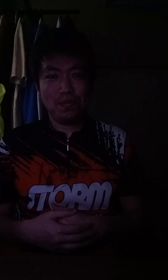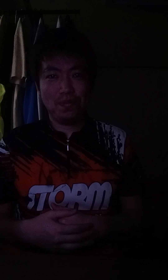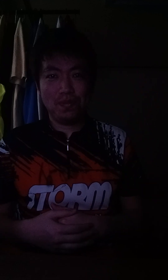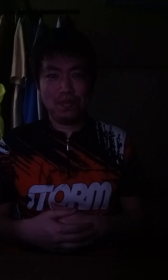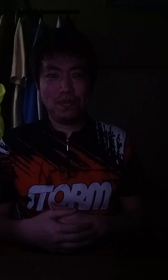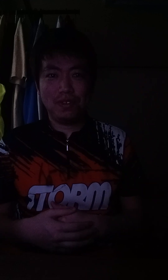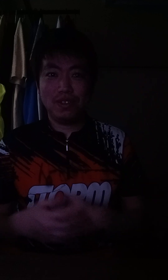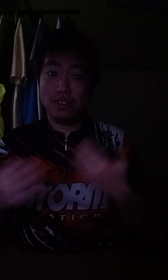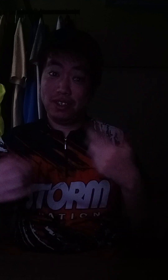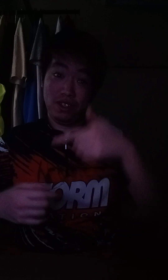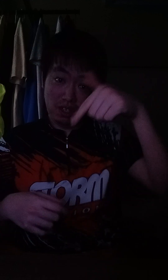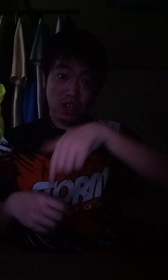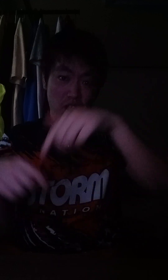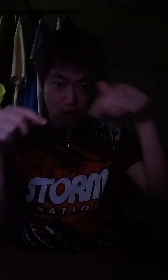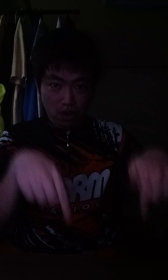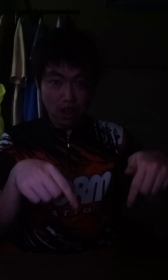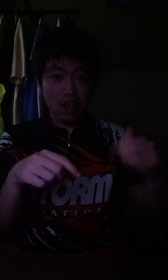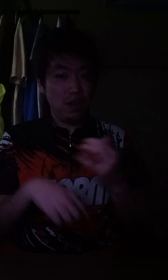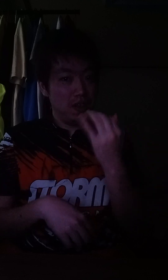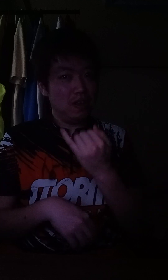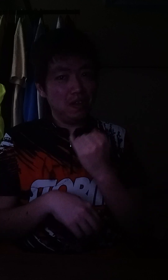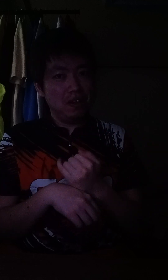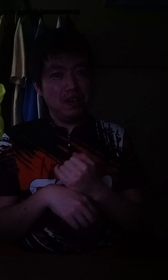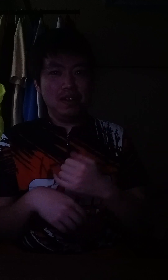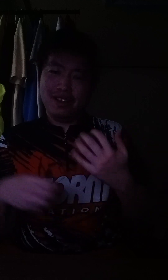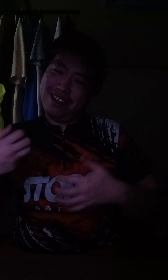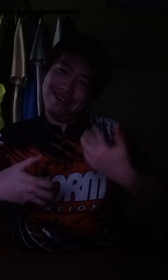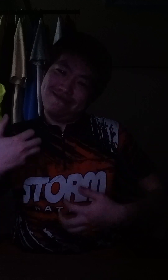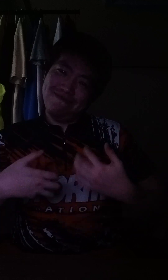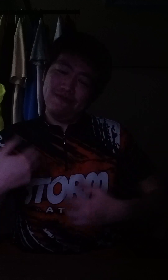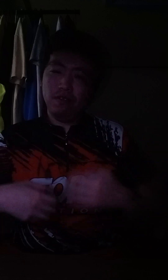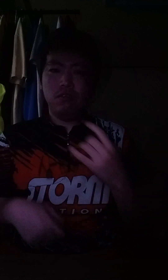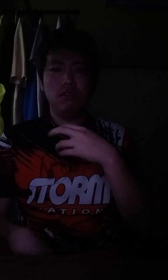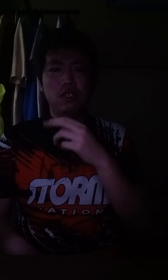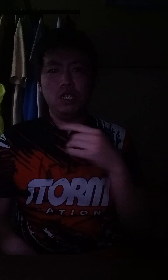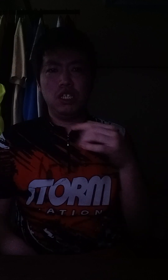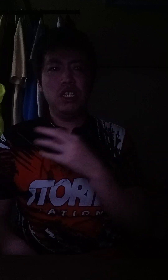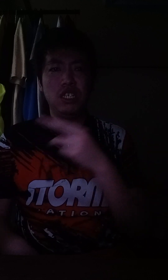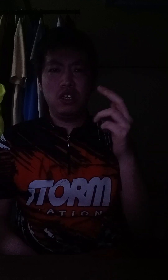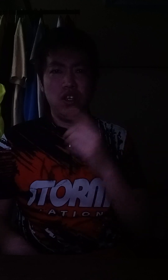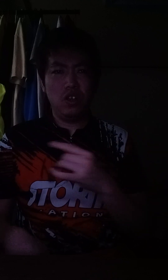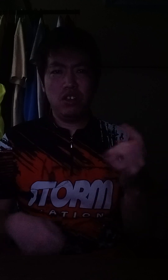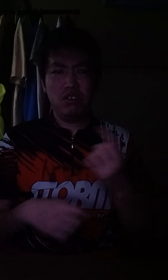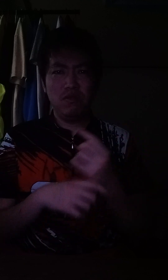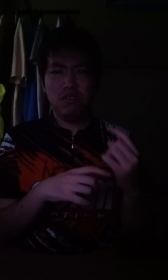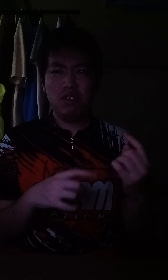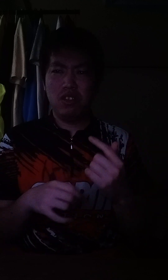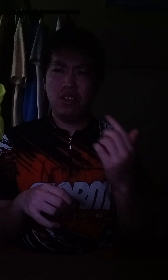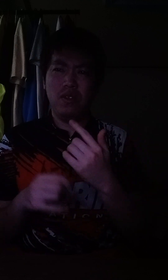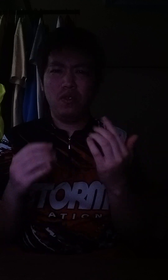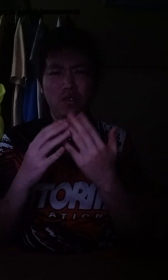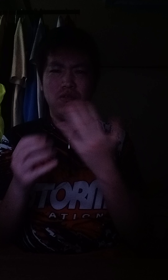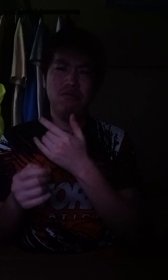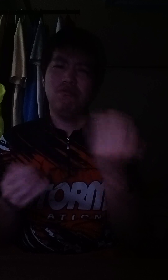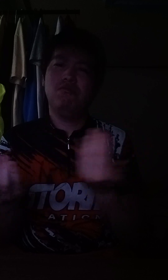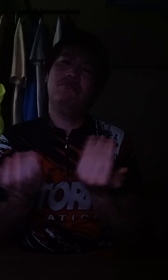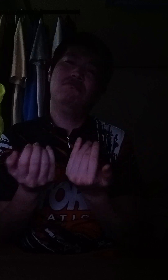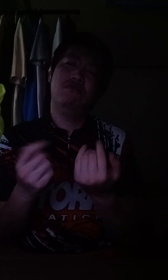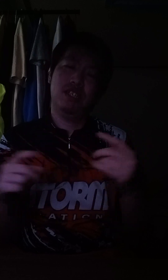오늘 태어난다 그래가지고 또 반갑고 그동안 승현이가 없으니까 너무 집안이 쓸쓸했거든요. 이제 오지 말아야죠.